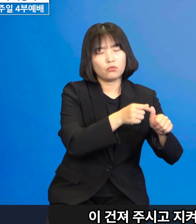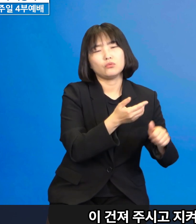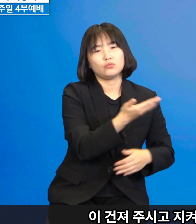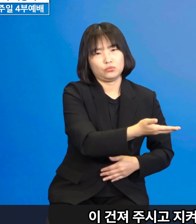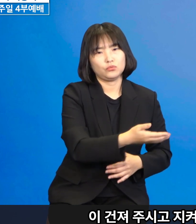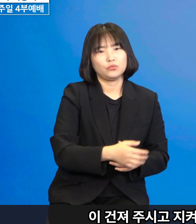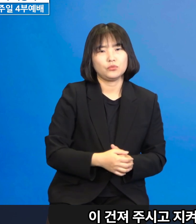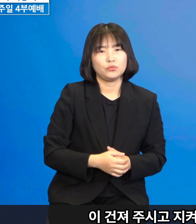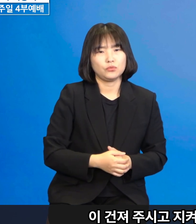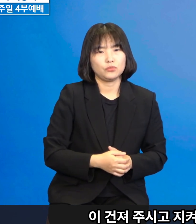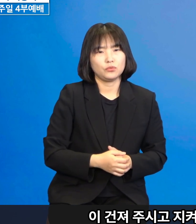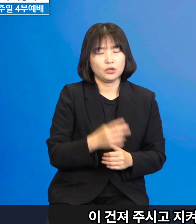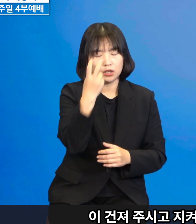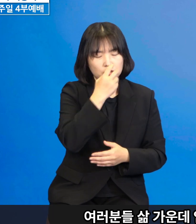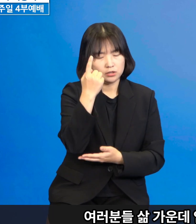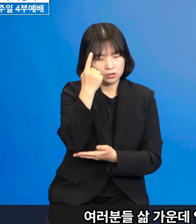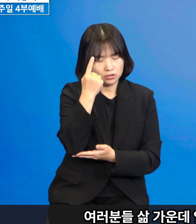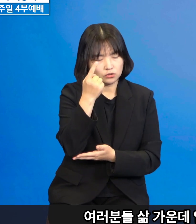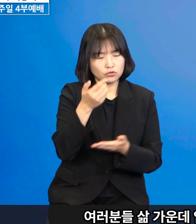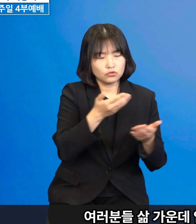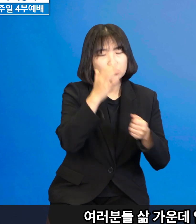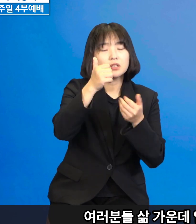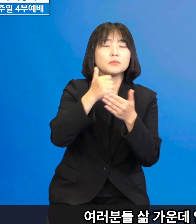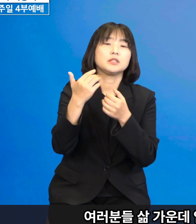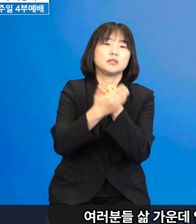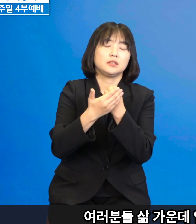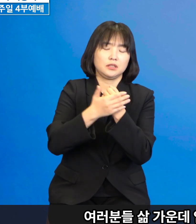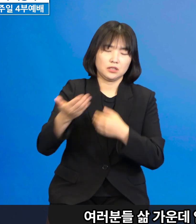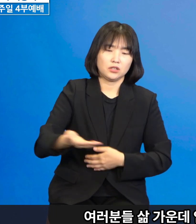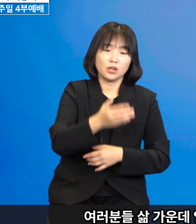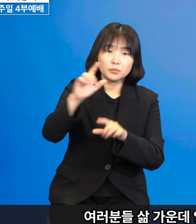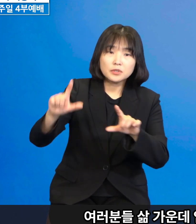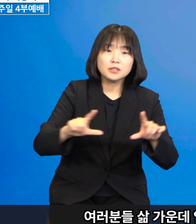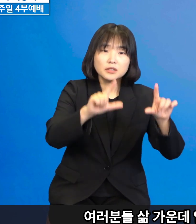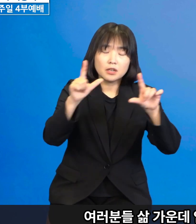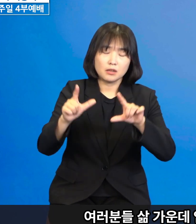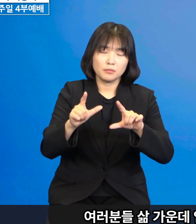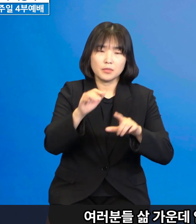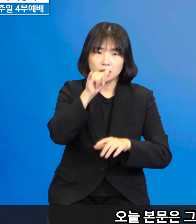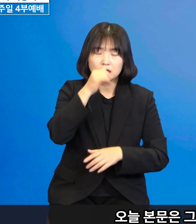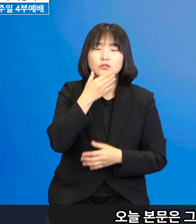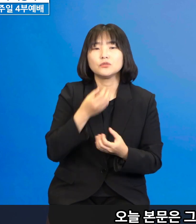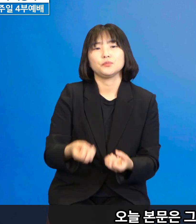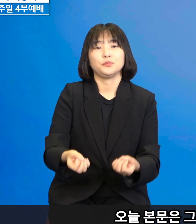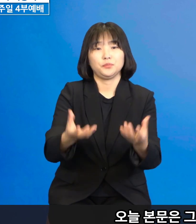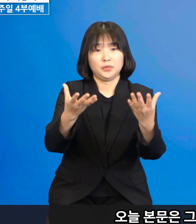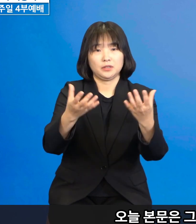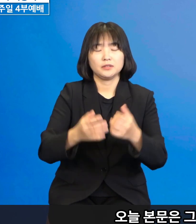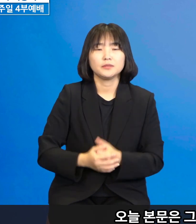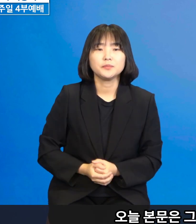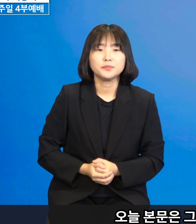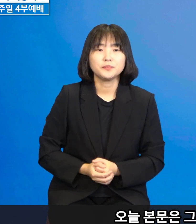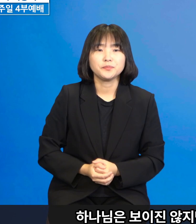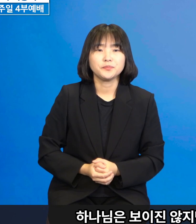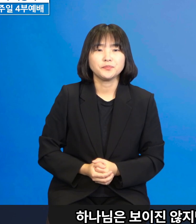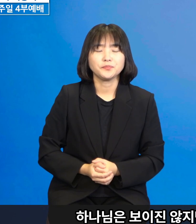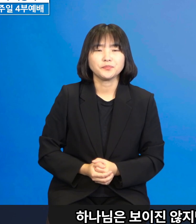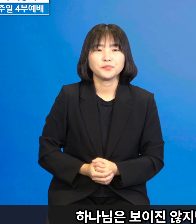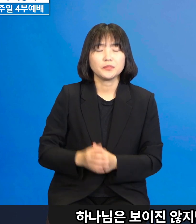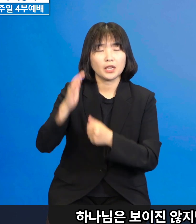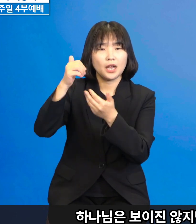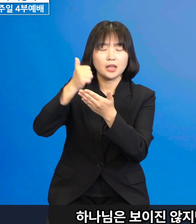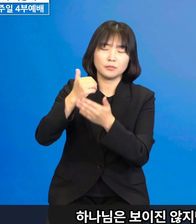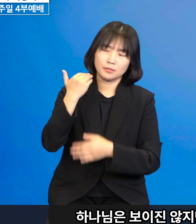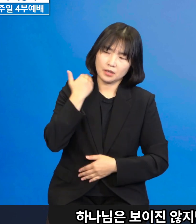하나님 지켜주시는 하나님의 은혜가 여러분들 삶 가운데 임하게 되기를 축복합니다. 오늘 본문은 그 얘기를 하고 있어요. 하나님은